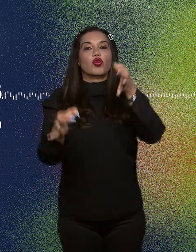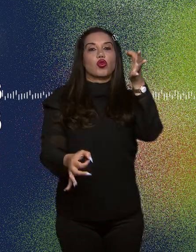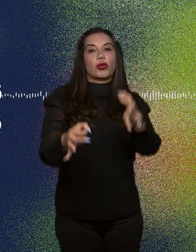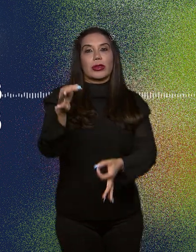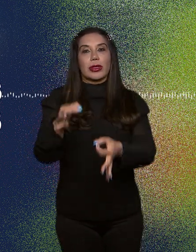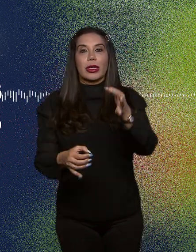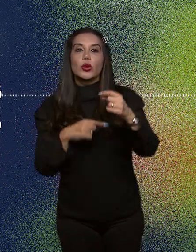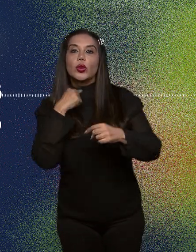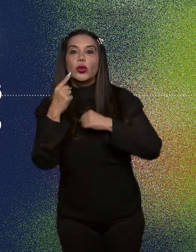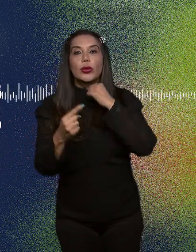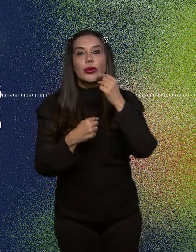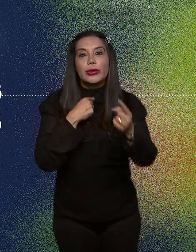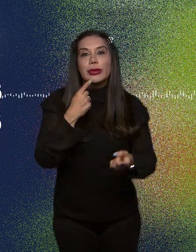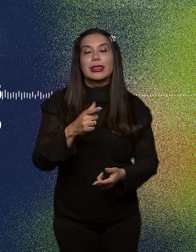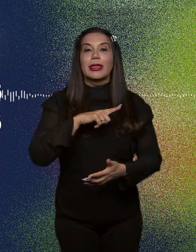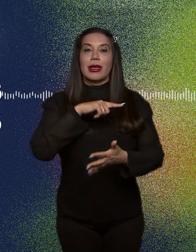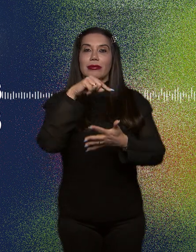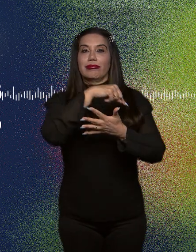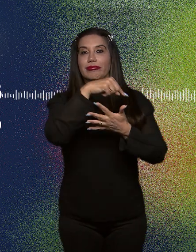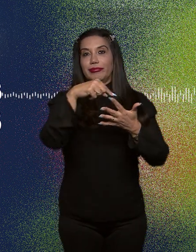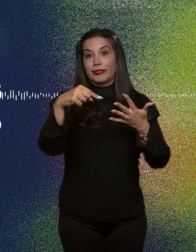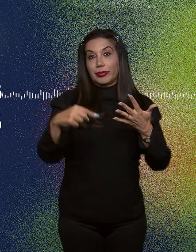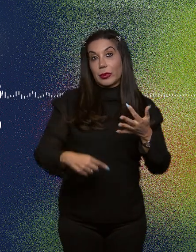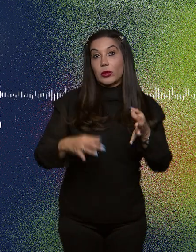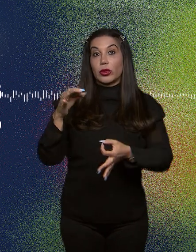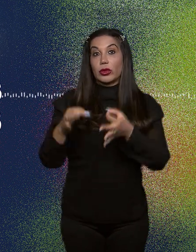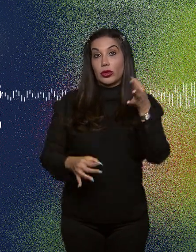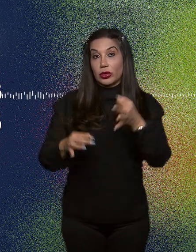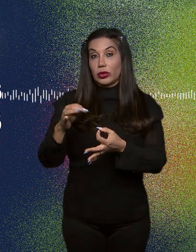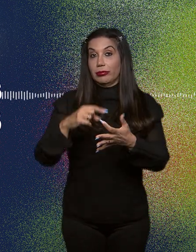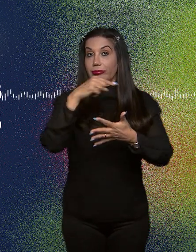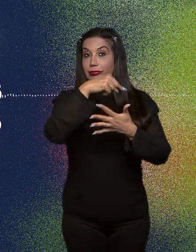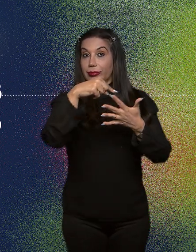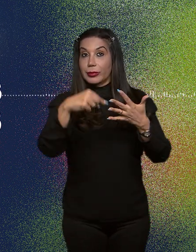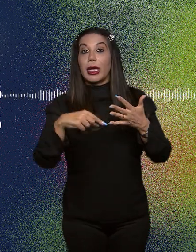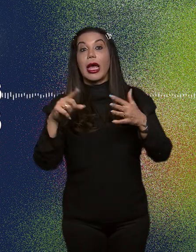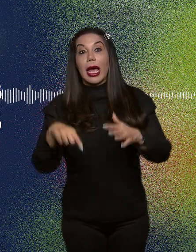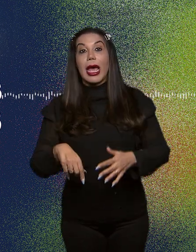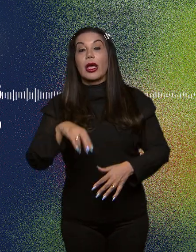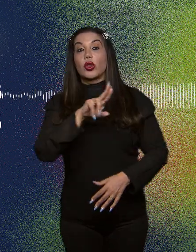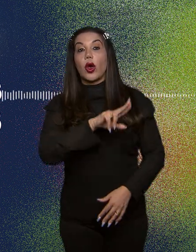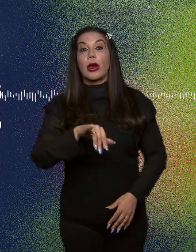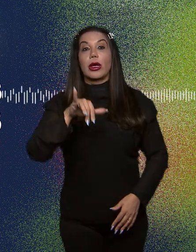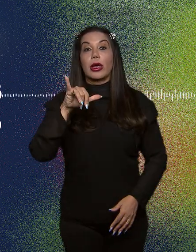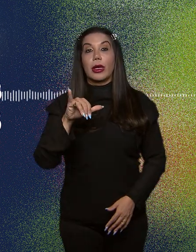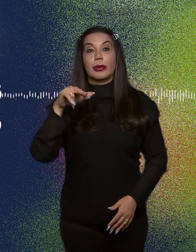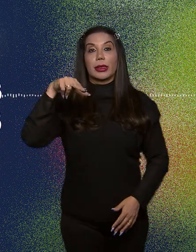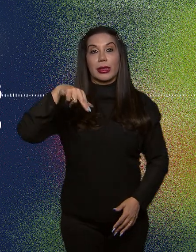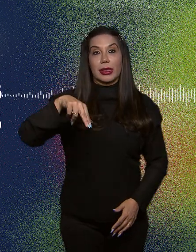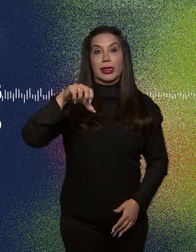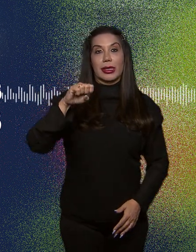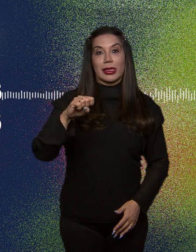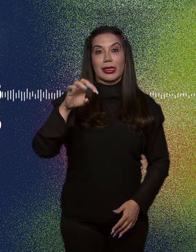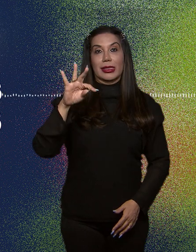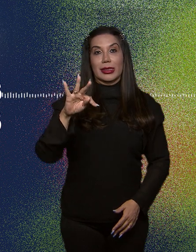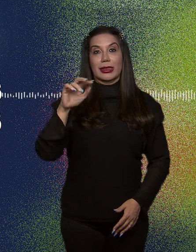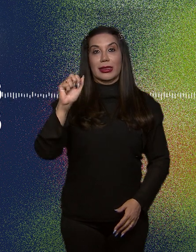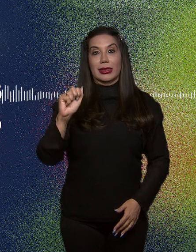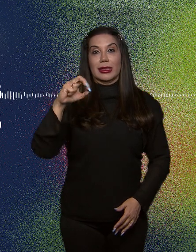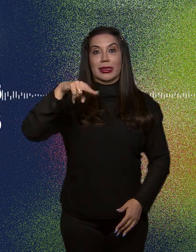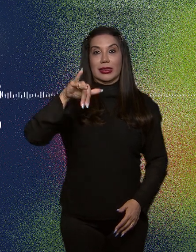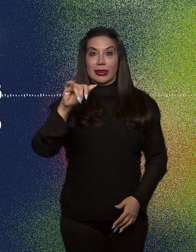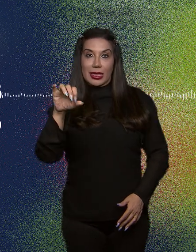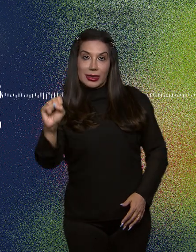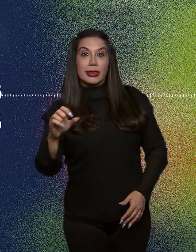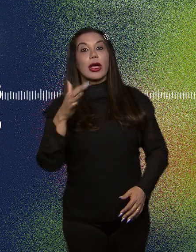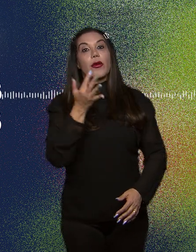tem dúvidas, né? Então, o judiciário tem vários níveis, né? Como a gente chama de instâncias, né? O judiciário federal